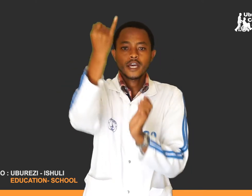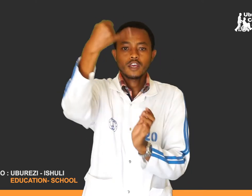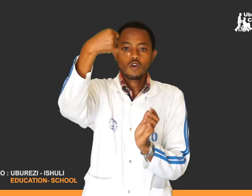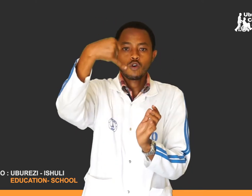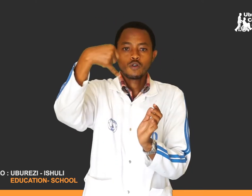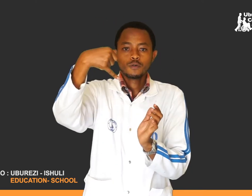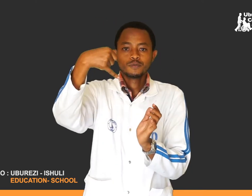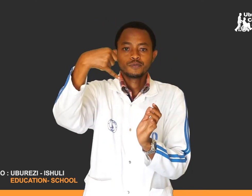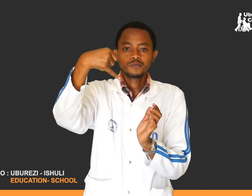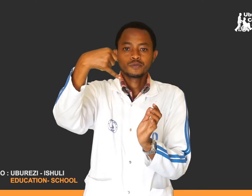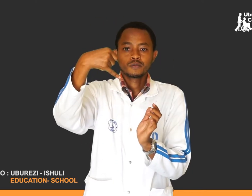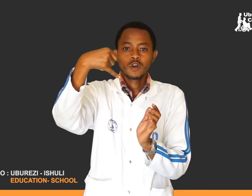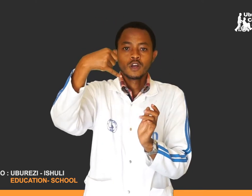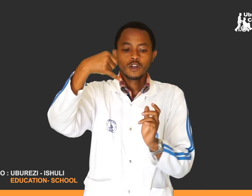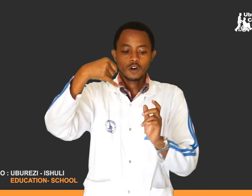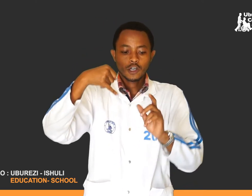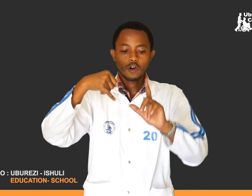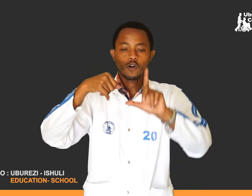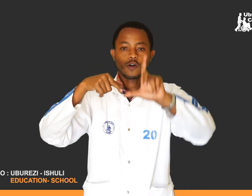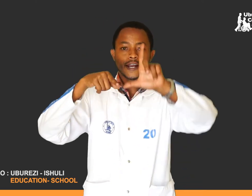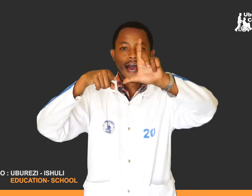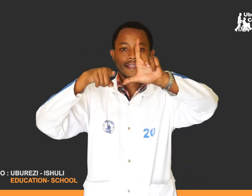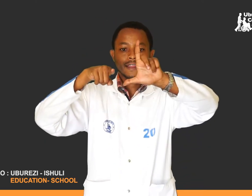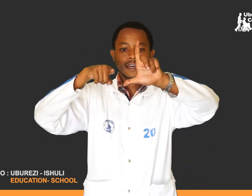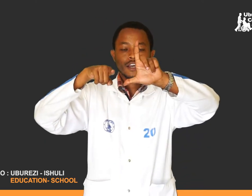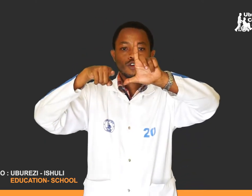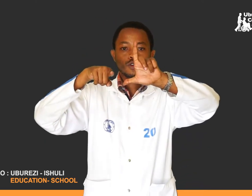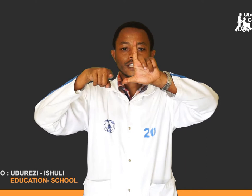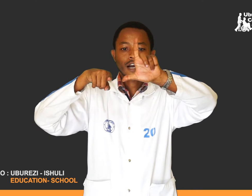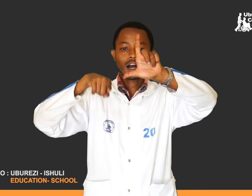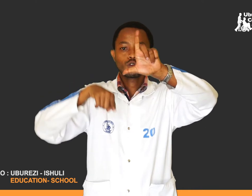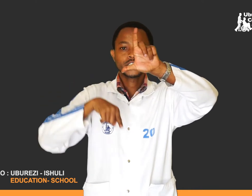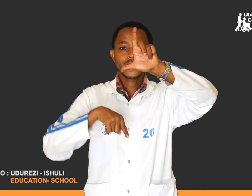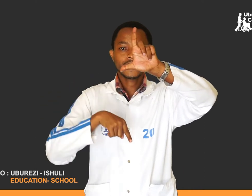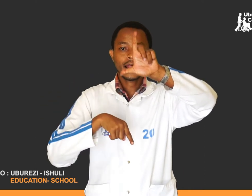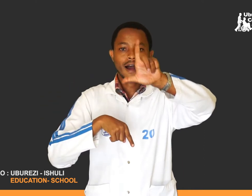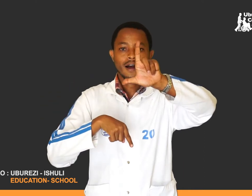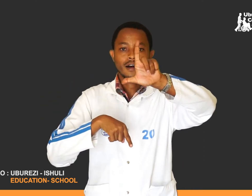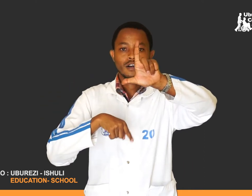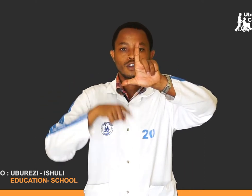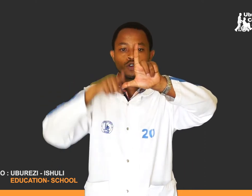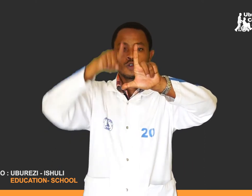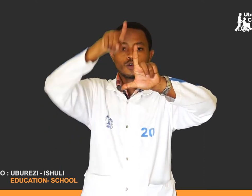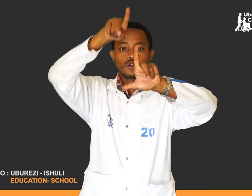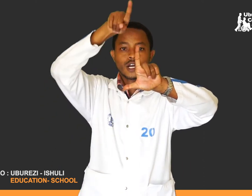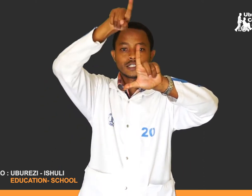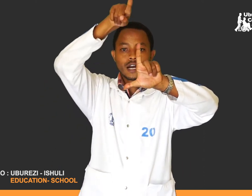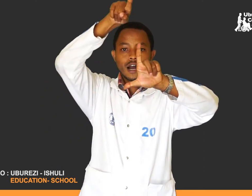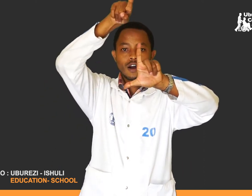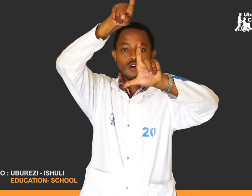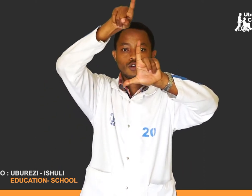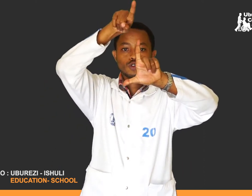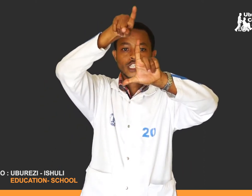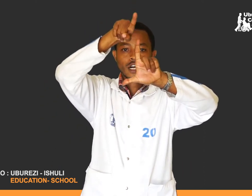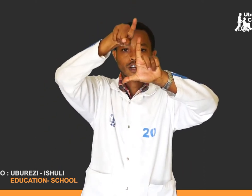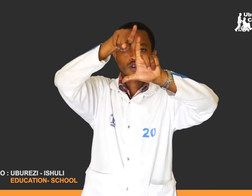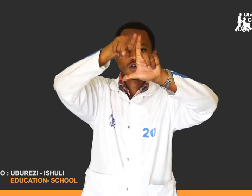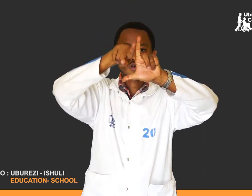Kreyo, noneho rate, usa nkaho ugira ra ugasa nkaho uca akarongo